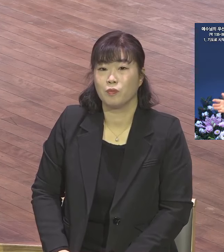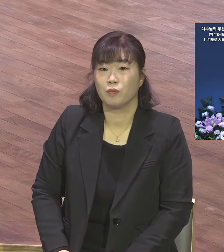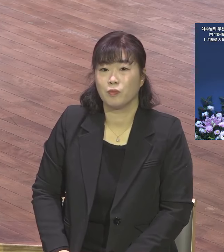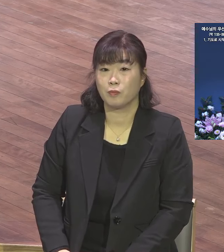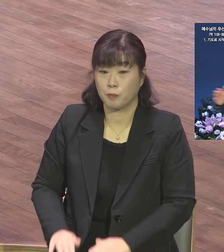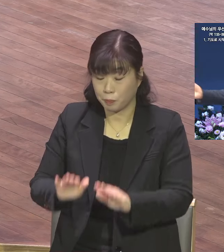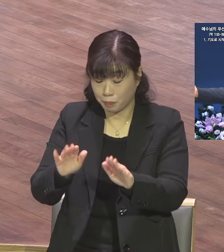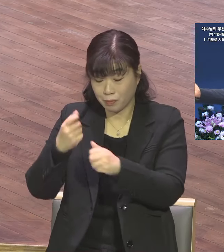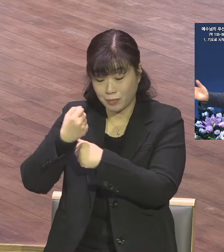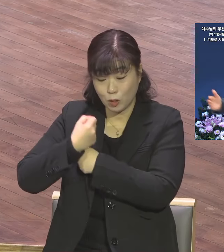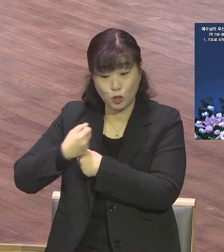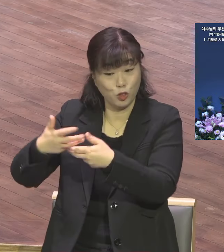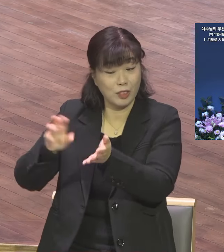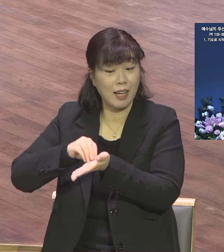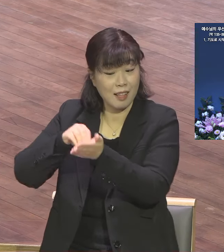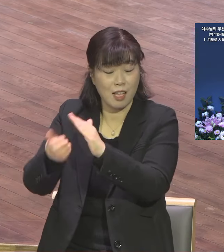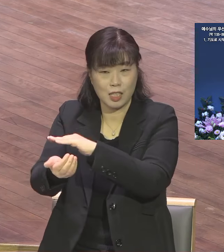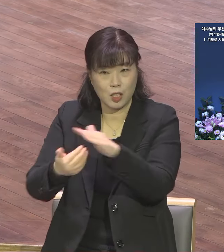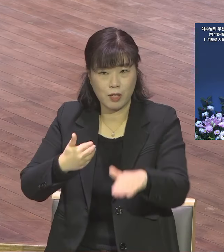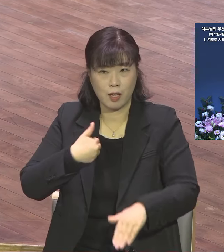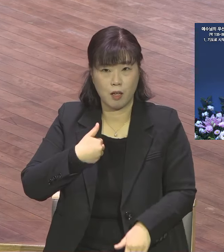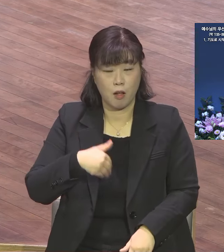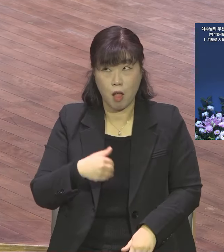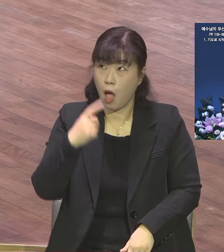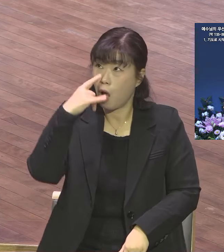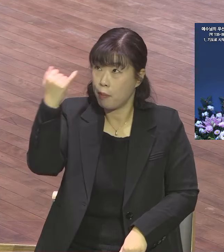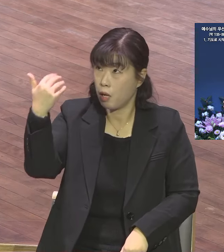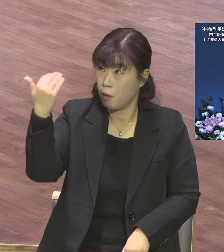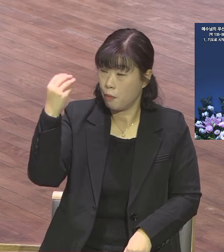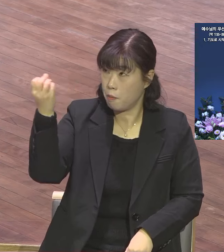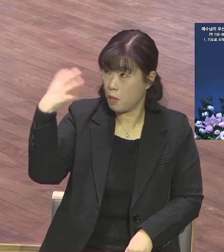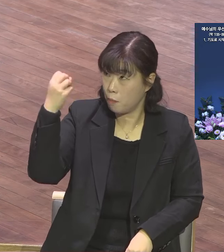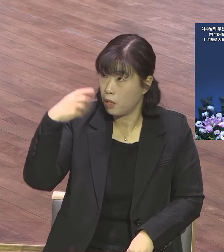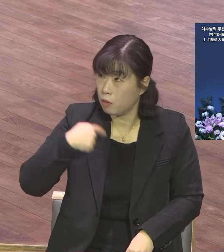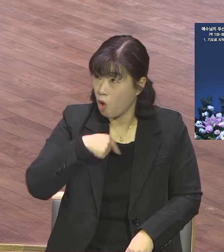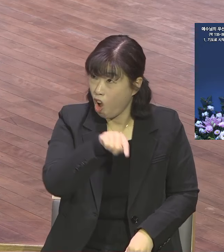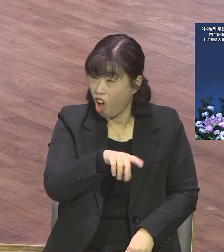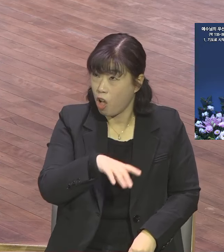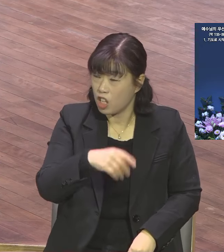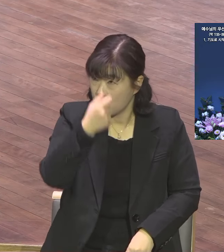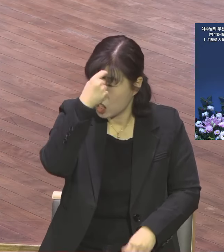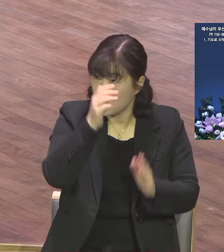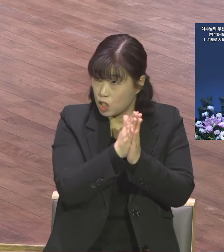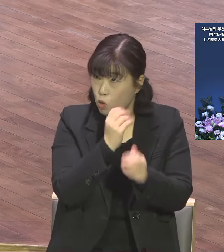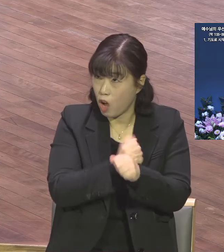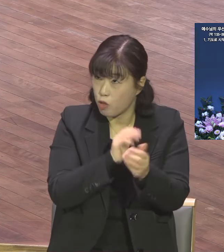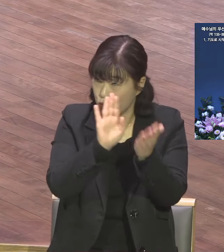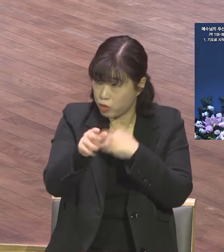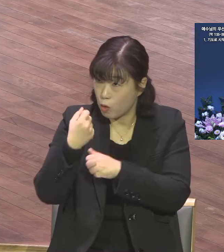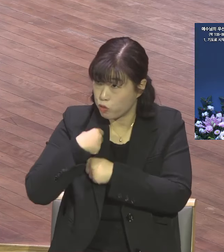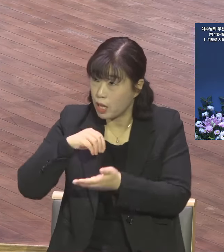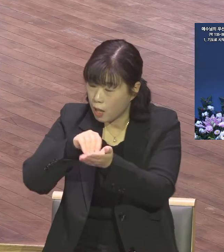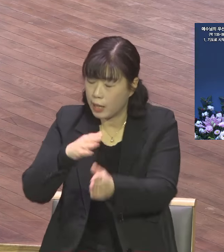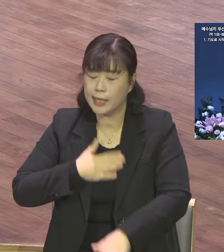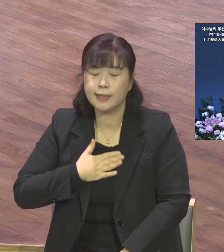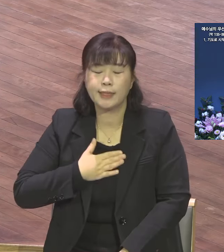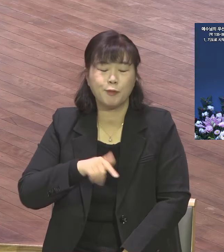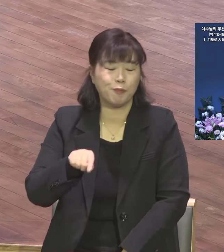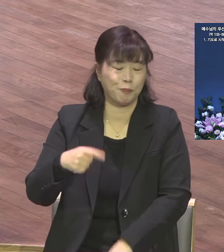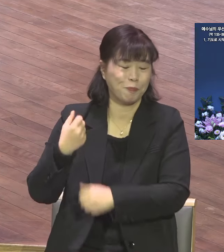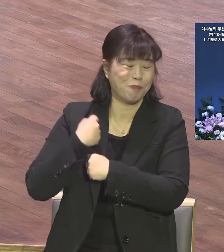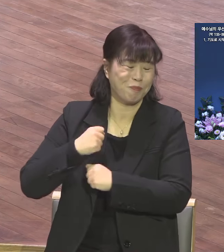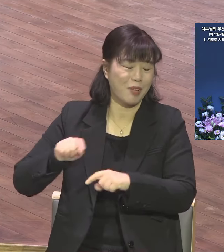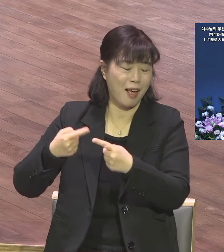기도하고 가니까 인도 다 아주 기도하다. 평생에 그럼 교회 가서 우리 목회는